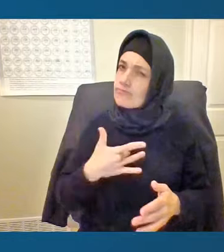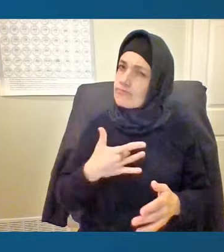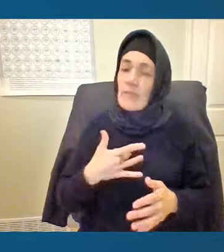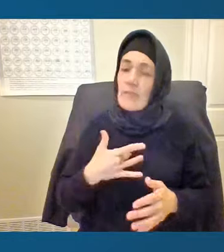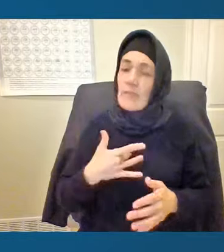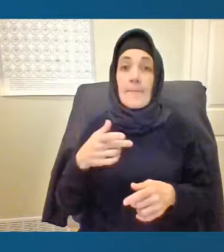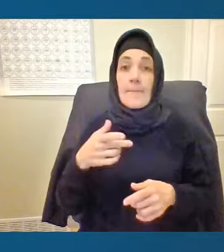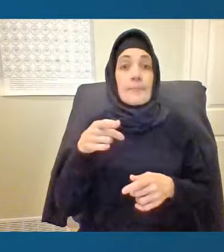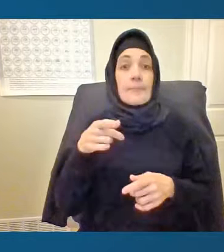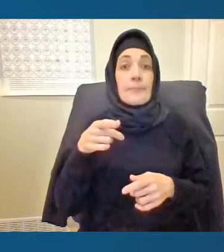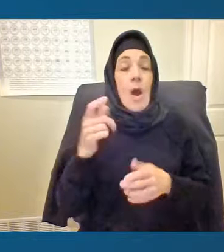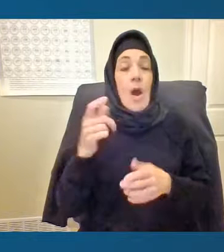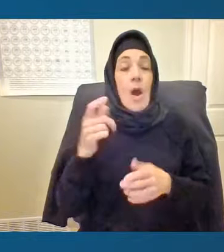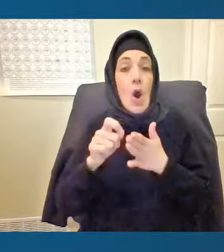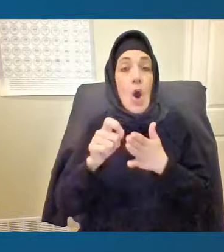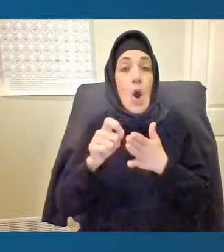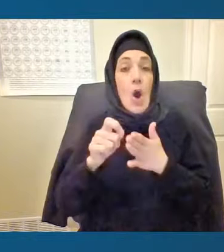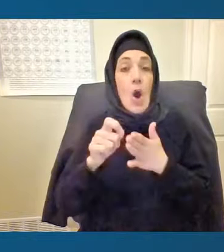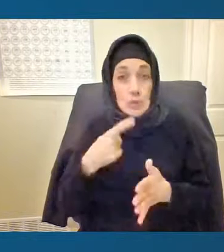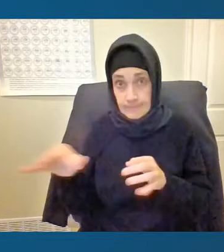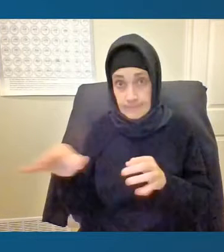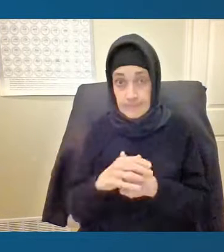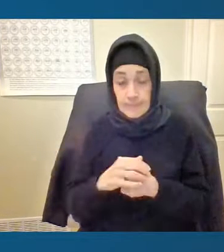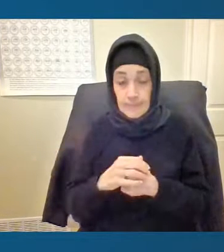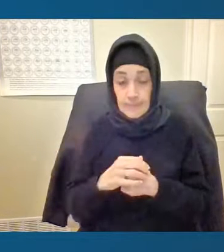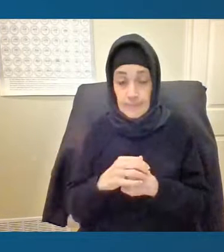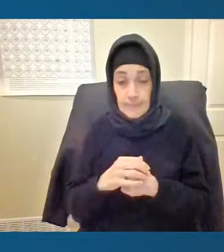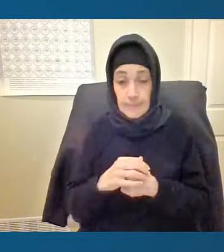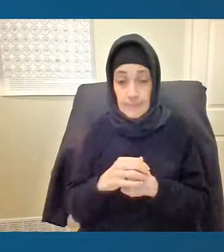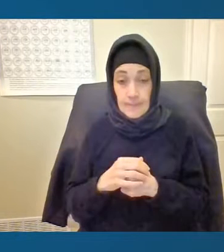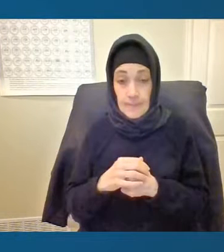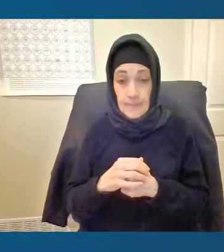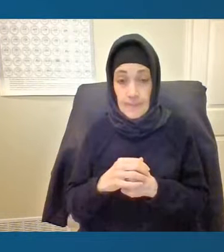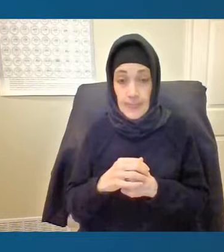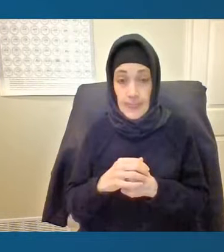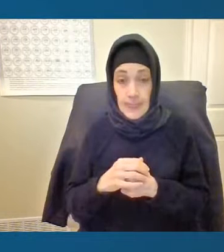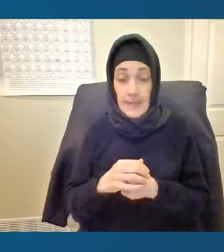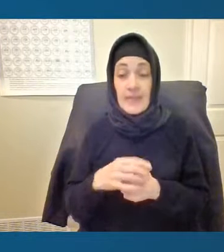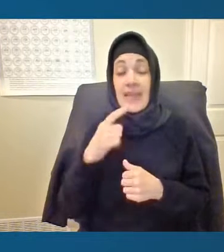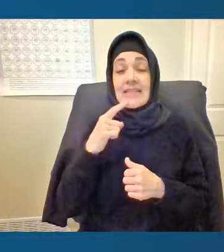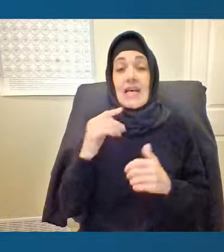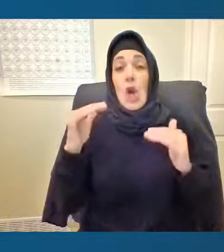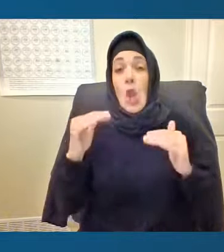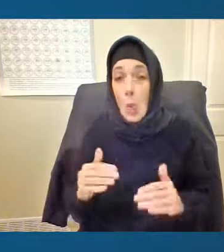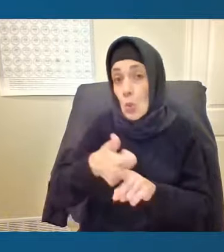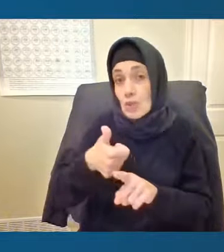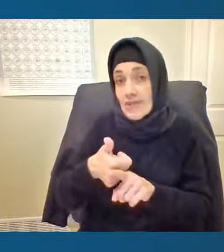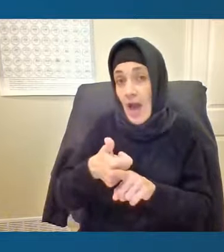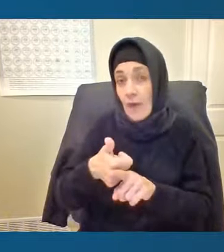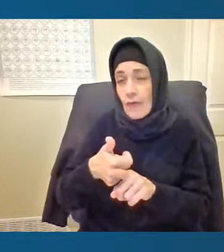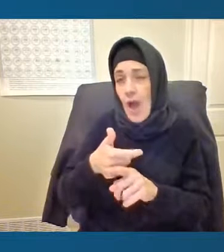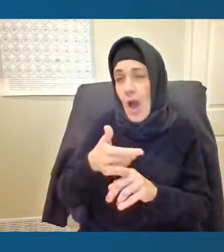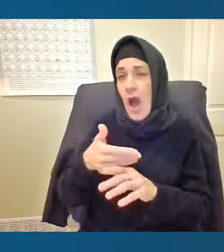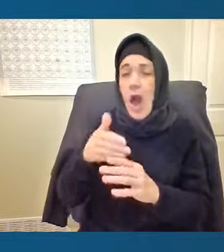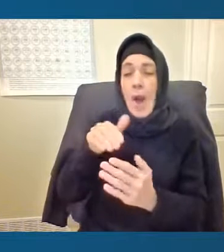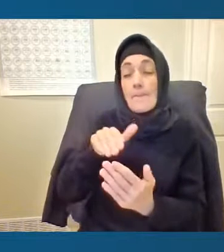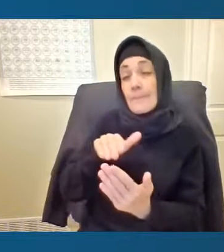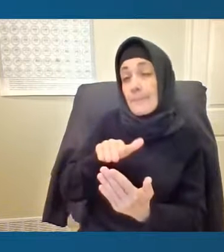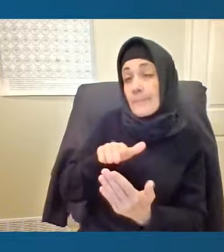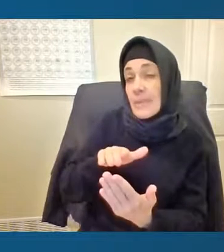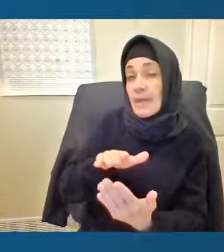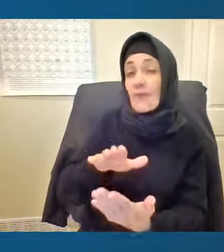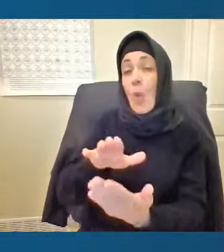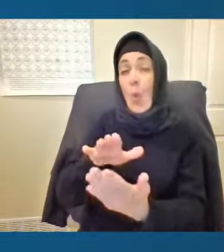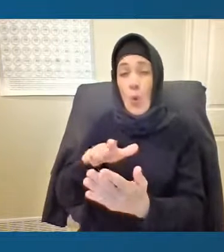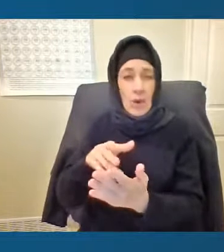وَتَوَاضَعْ لِلْحَقِّ وَخْضَعْ لَهُ. He says, lower yourself before the truth and submit to it. What he's